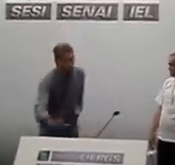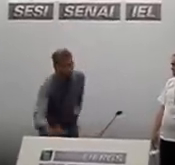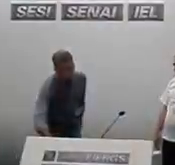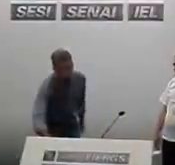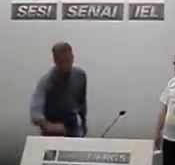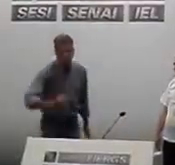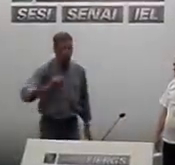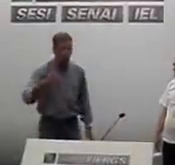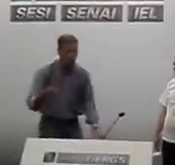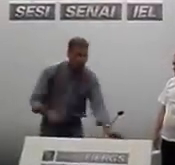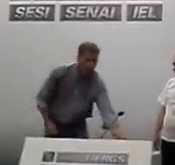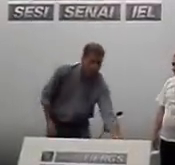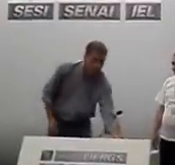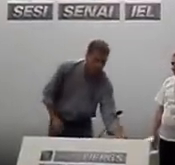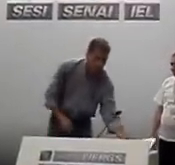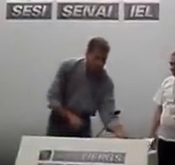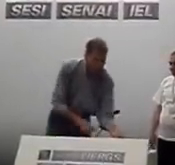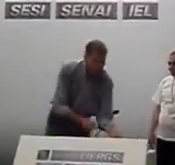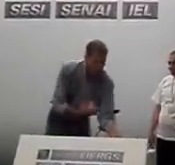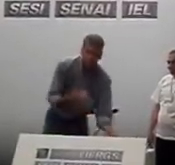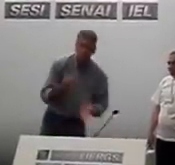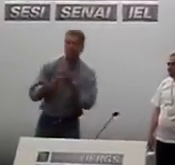assusta a pessoa surda. O surdo não gosta.